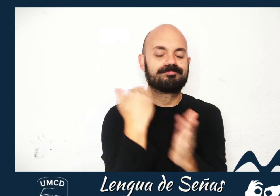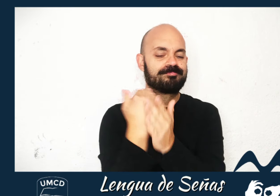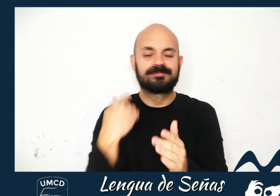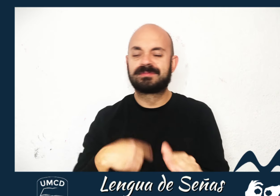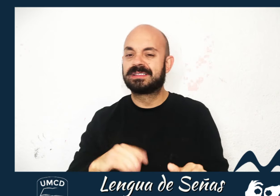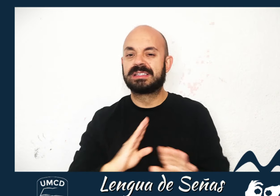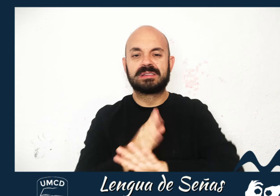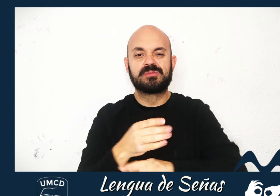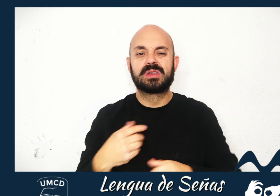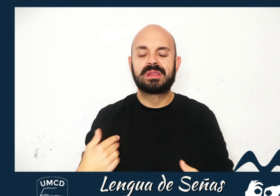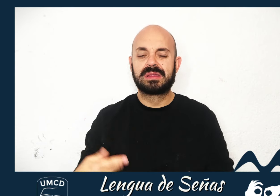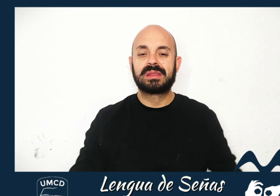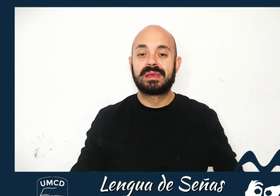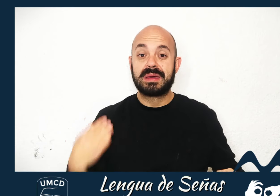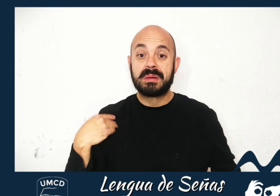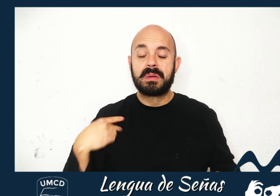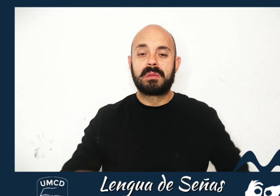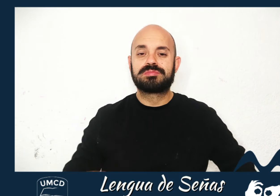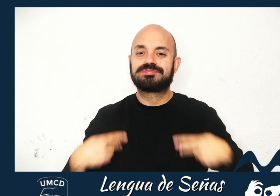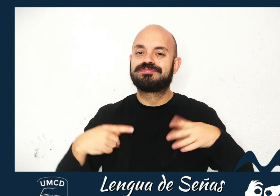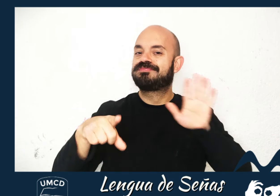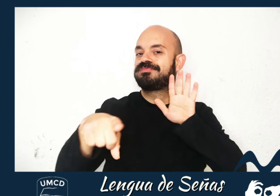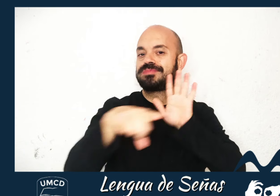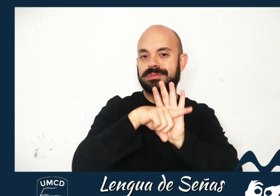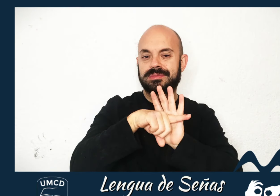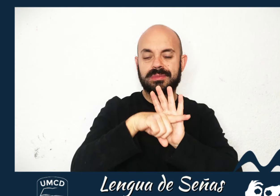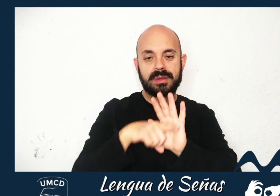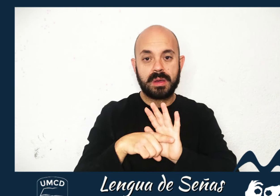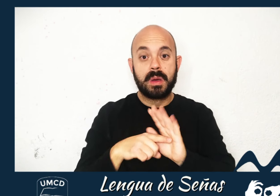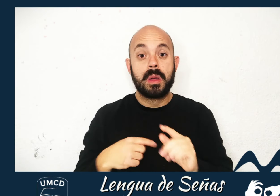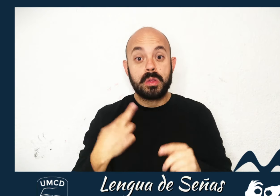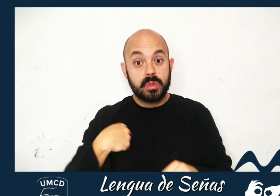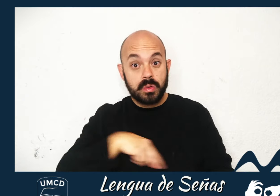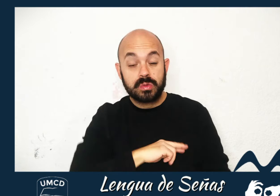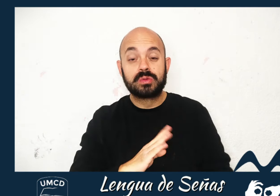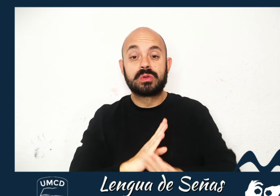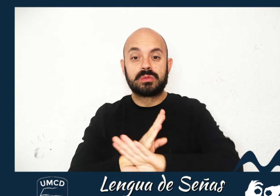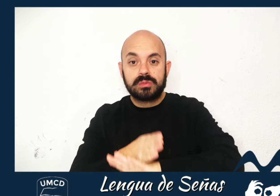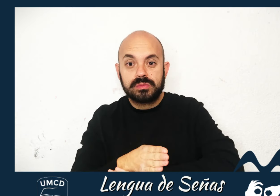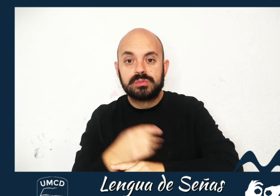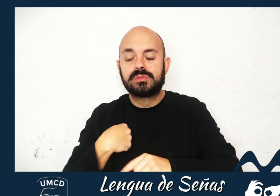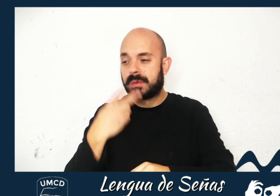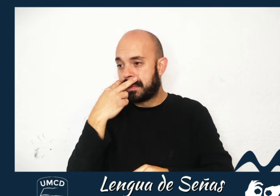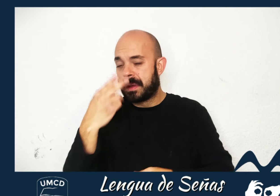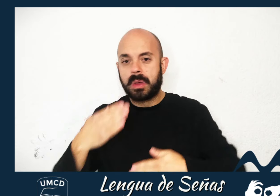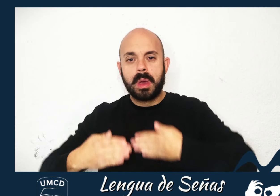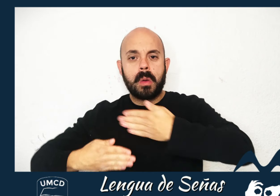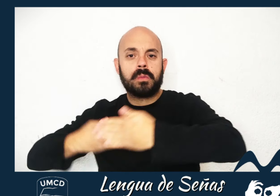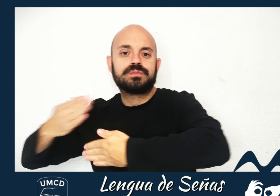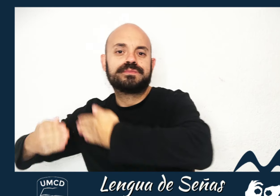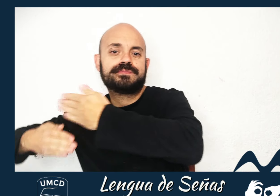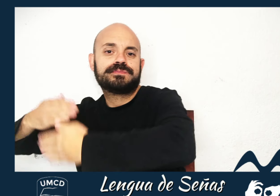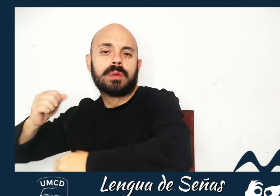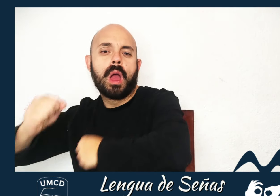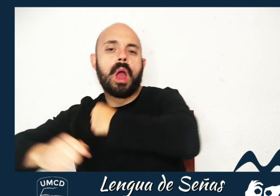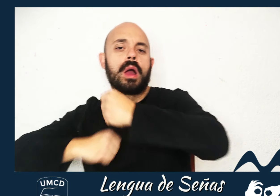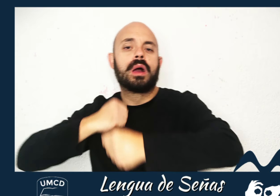negativamente en la relación que tenía con Dios. Y desde ese momento nosotros hemos perdido la comunión que deberíamos haber